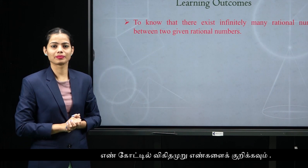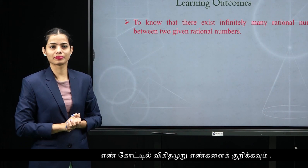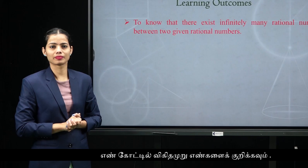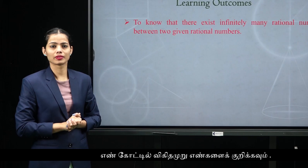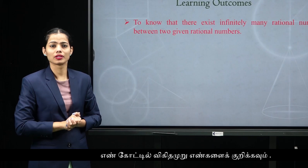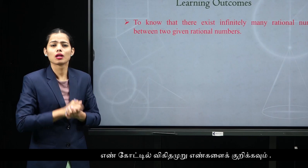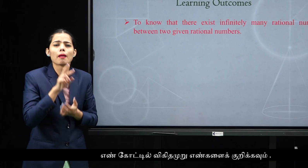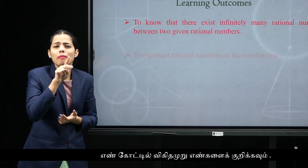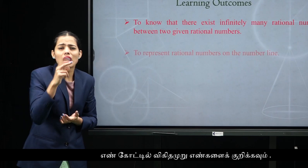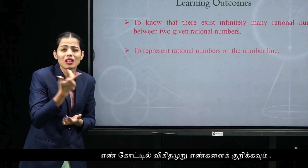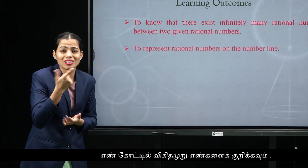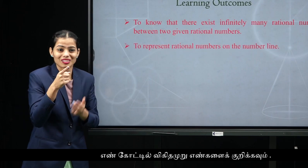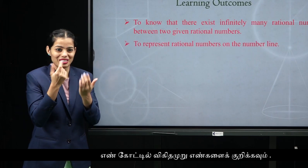எண்கோட்டில் விகிதமுறு எண்களை குறிக்கவும்.